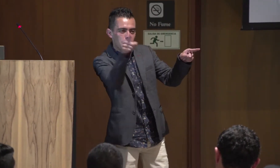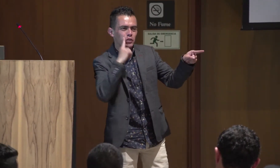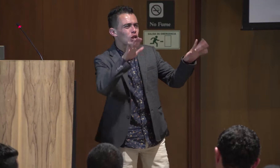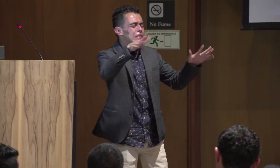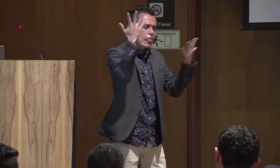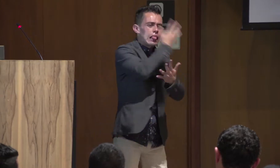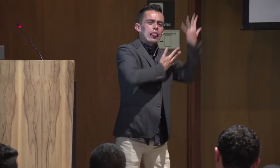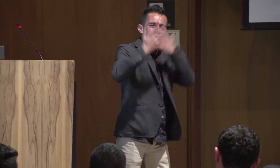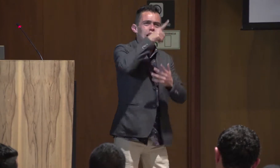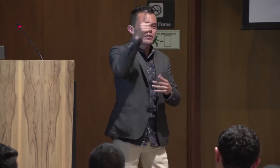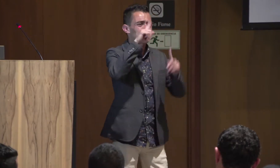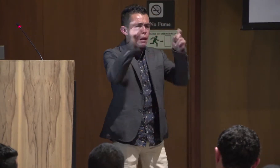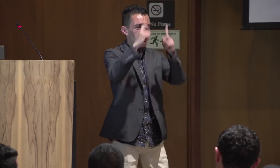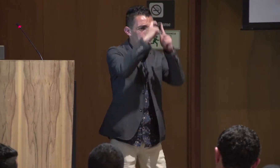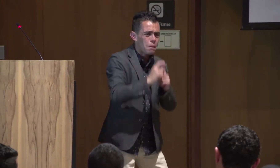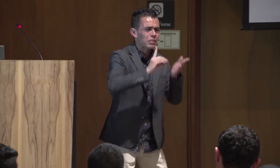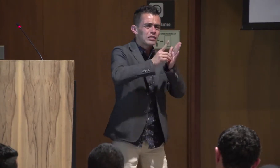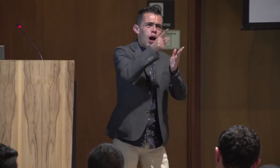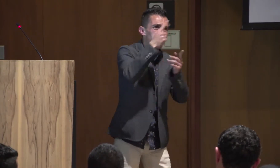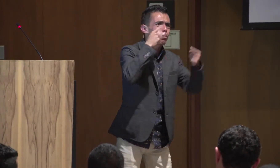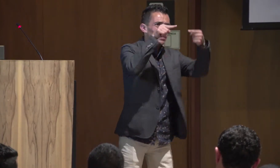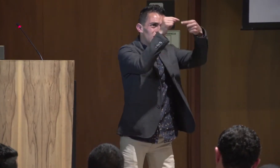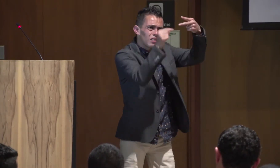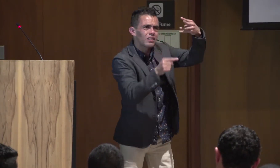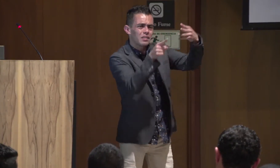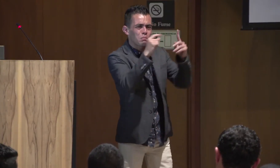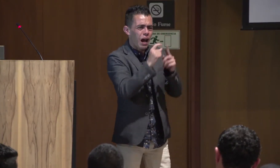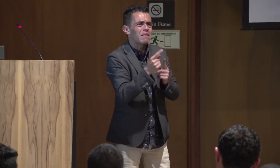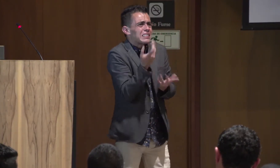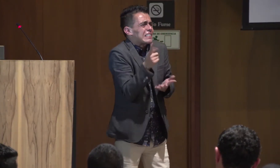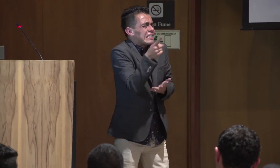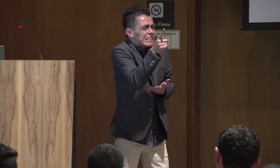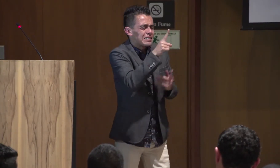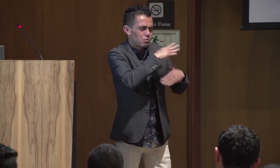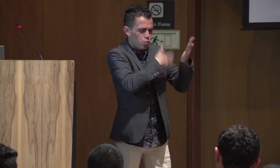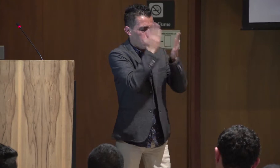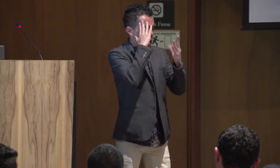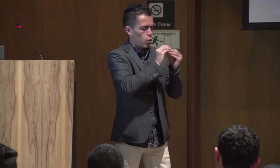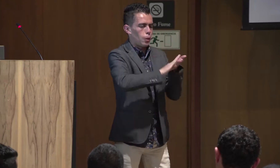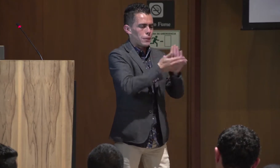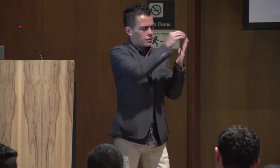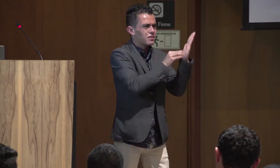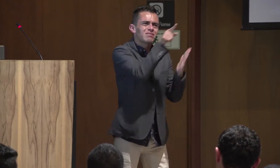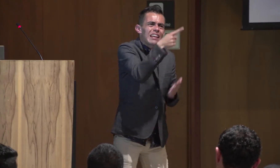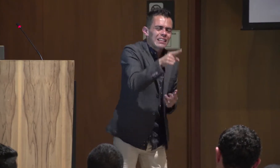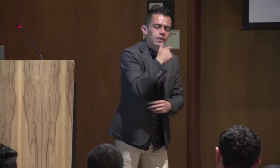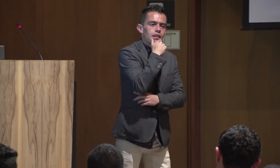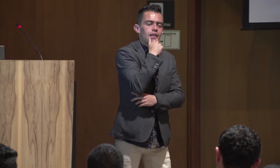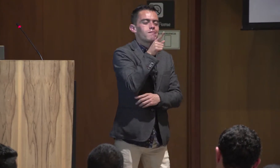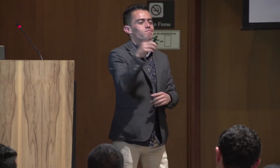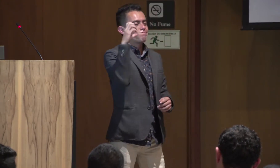utilizan para desplazado, ¿qué es? Entonces empezamos a hacer esos debates, empezamos a indagar un poco en el diccionario, cuáles eran los